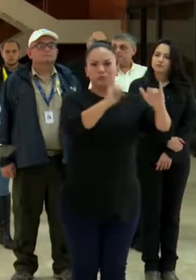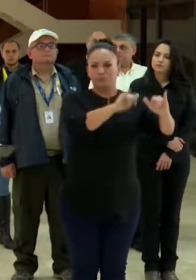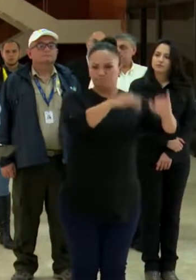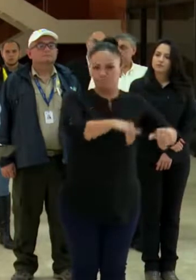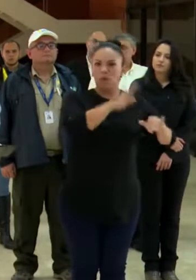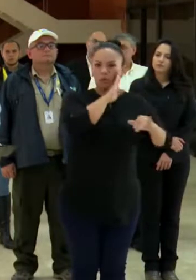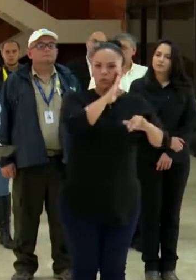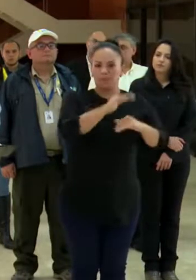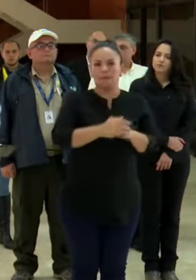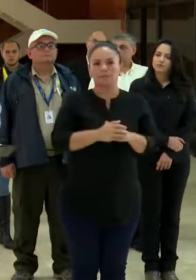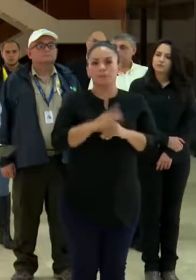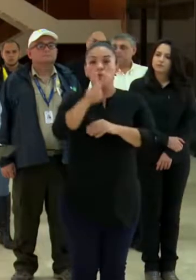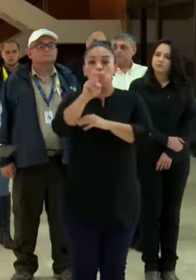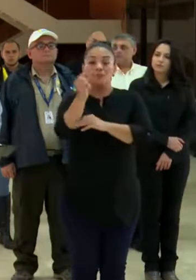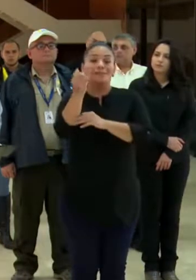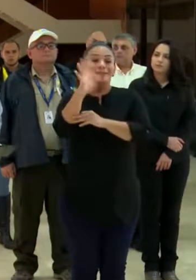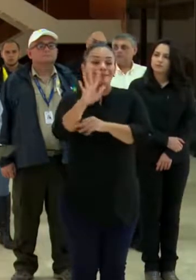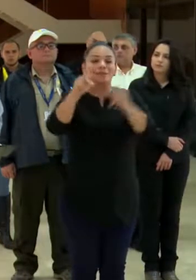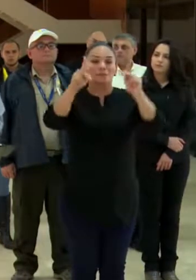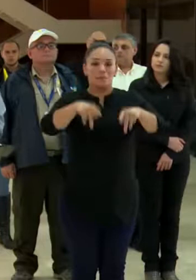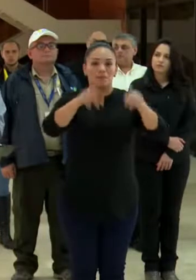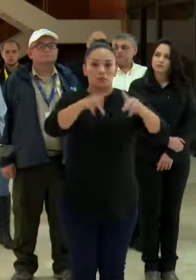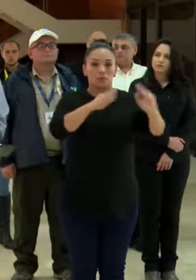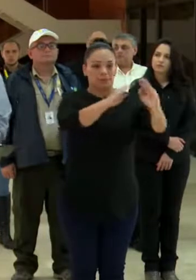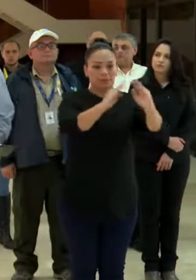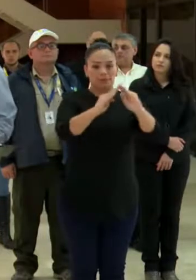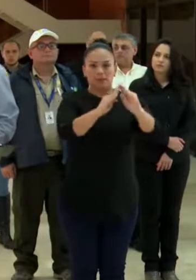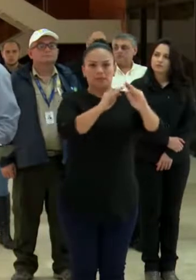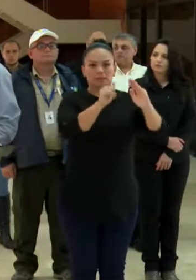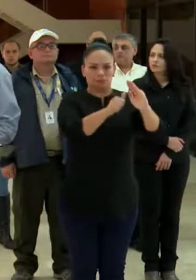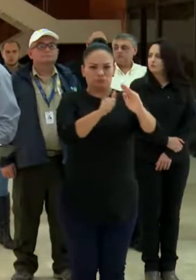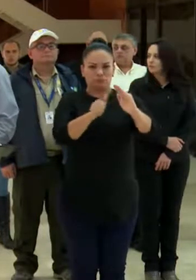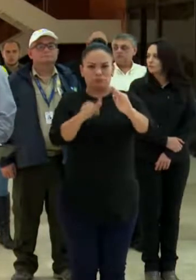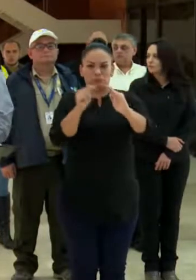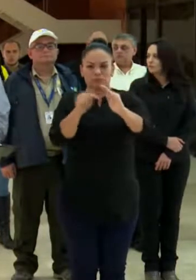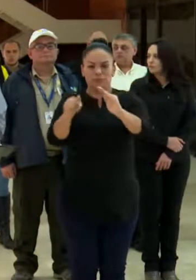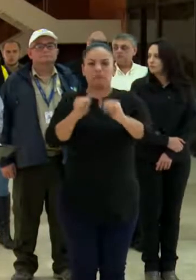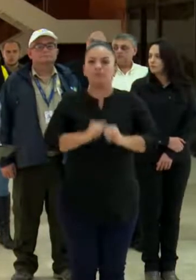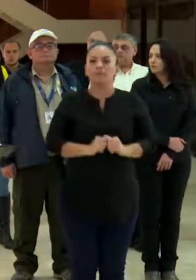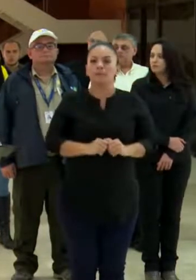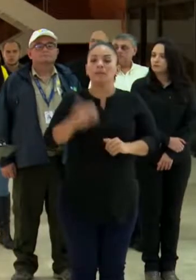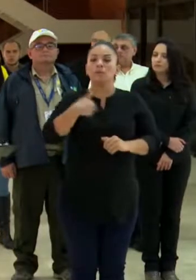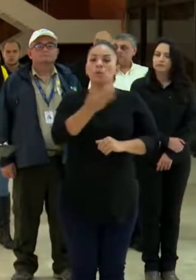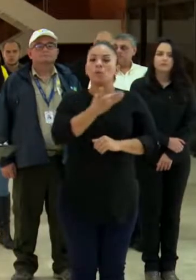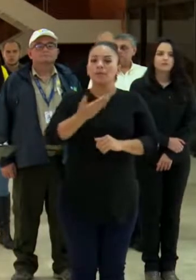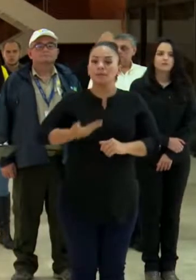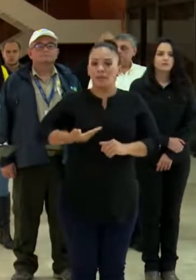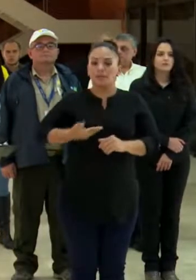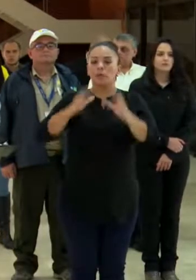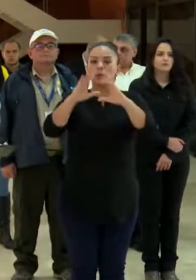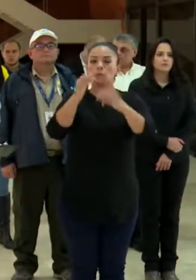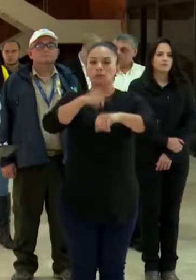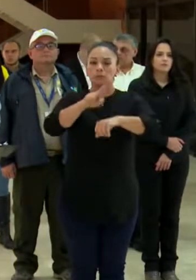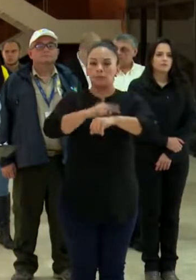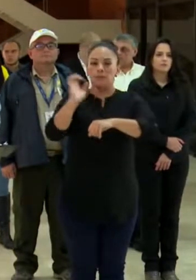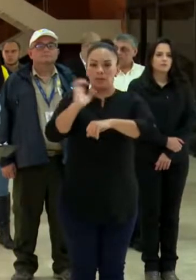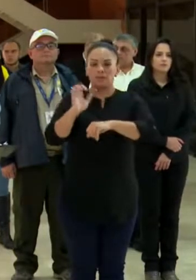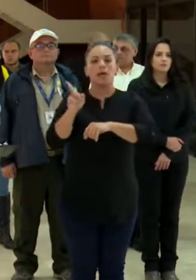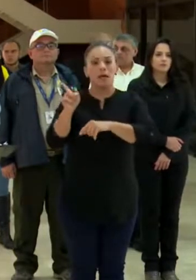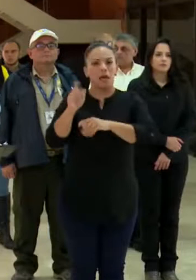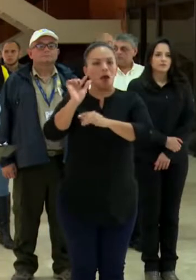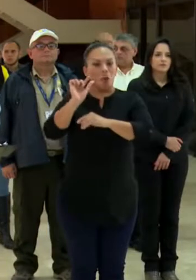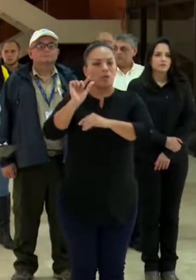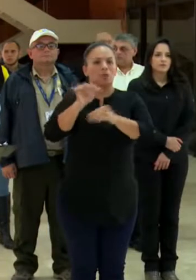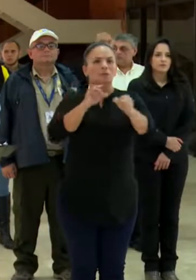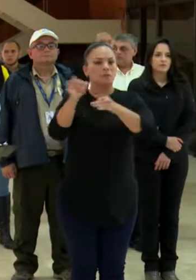215 personas en albergues hasta donde yo entiendo, pero el señor presidente de la Comisión Nacional de Emergencia hará